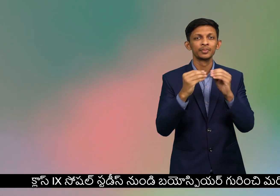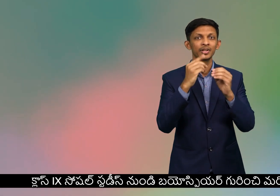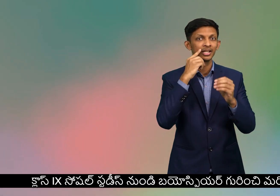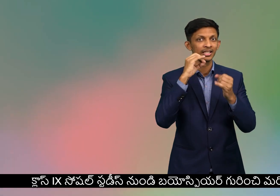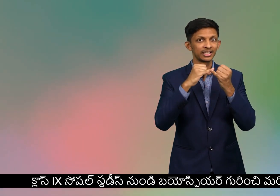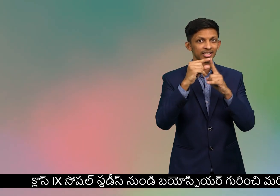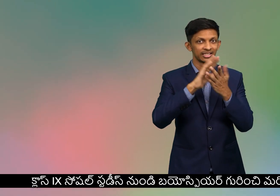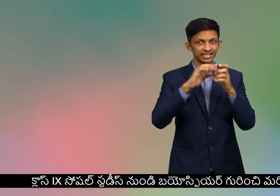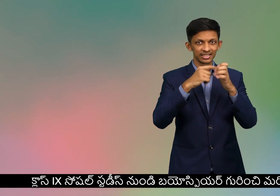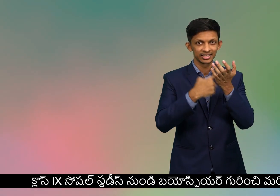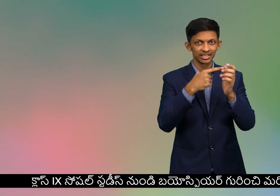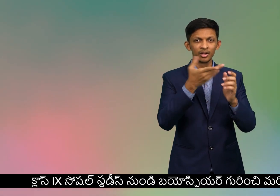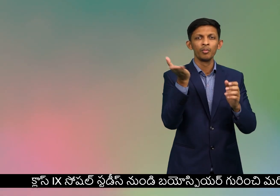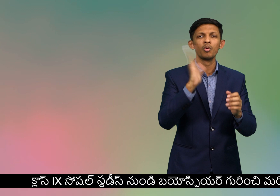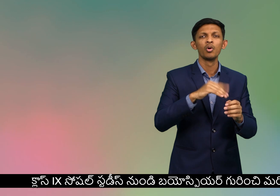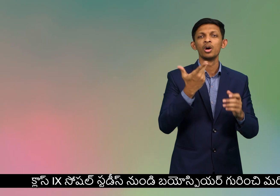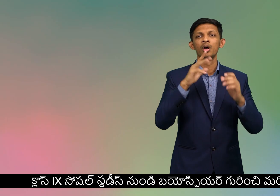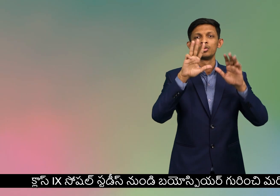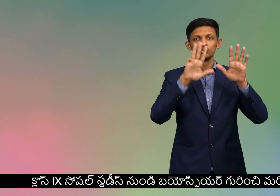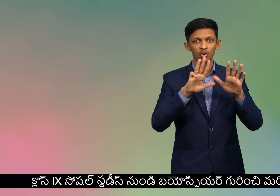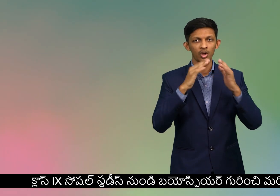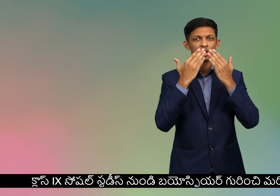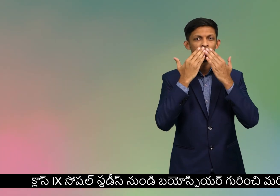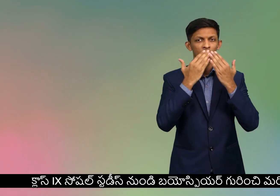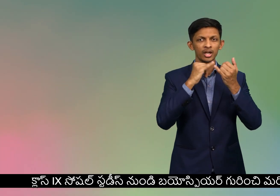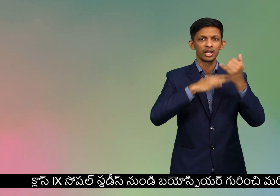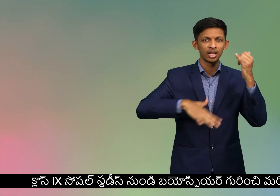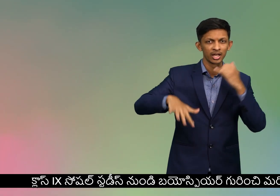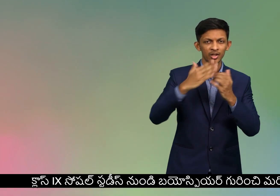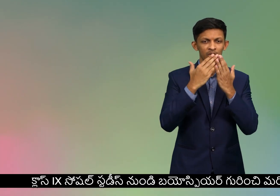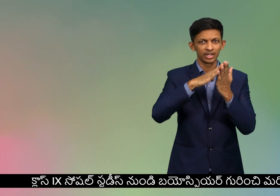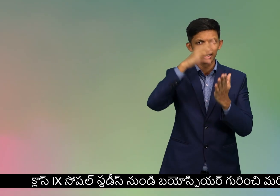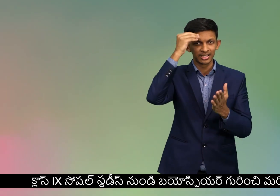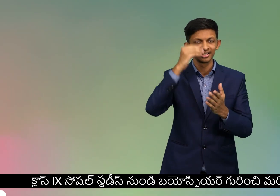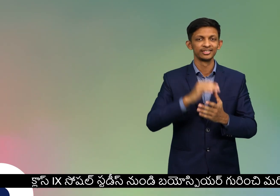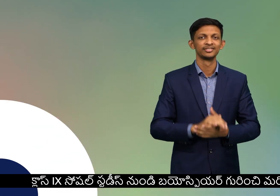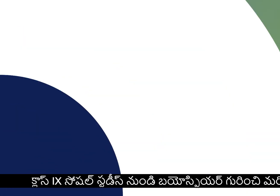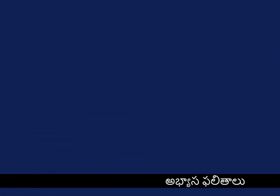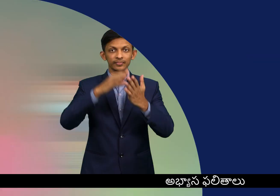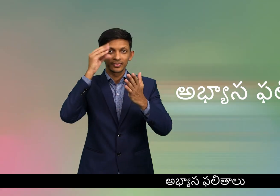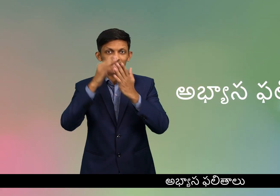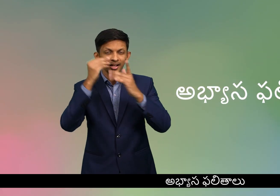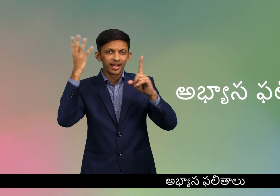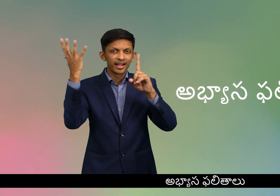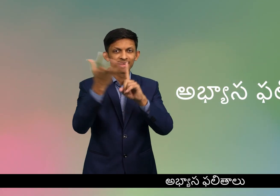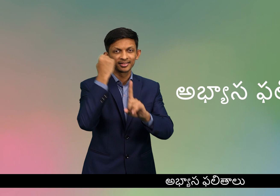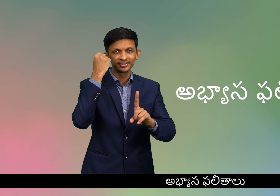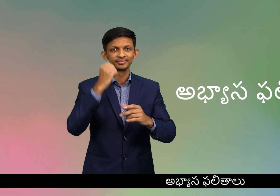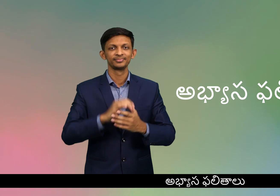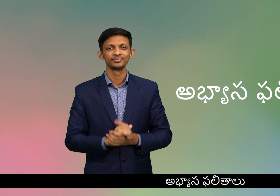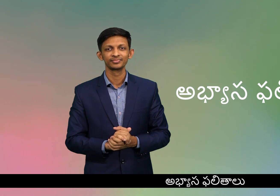తొమ్మిదవ తరగతి సోషల్ స్టడీస్ నుండి బయోస్పియర్ గురించి మరింత తెలుసుకుందాం. అభ్యాస